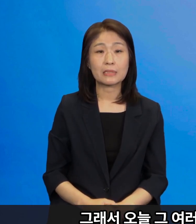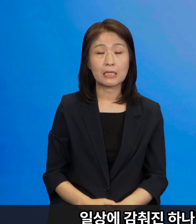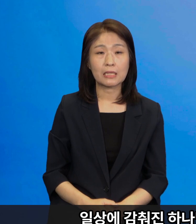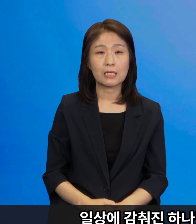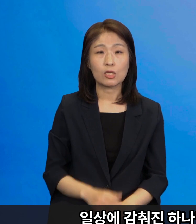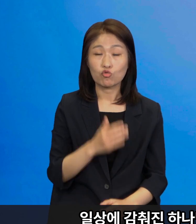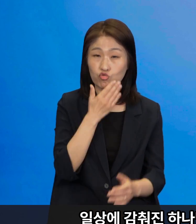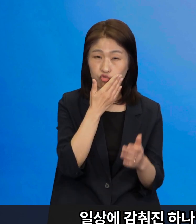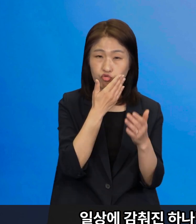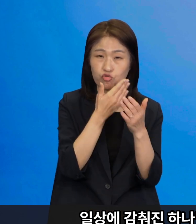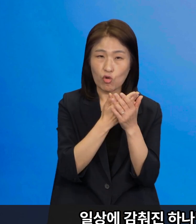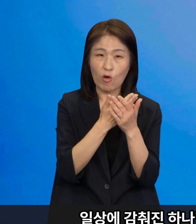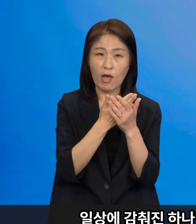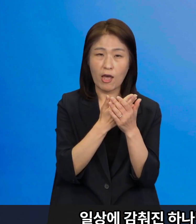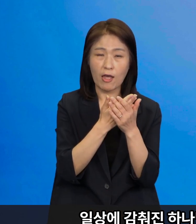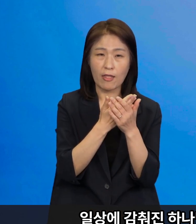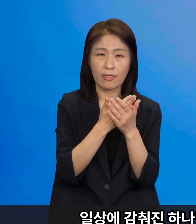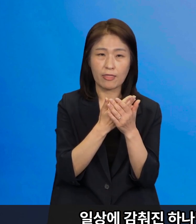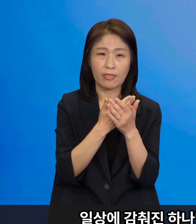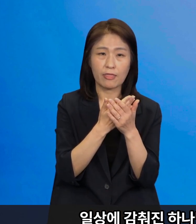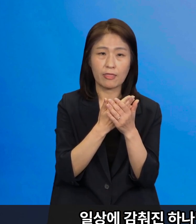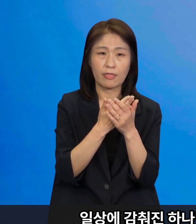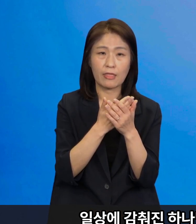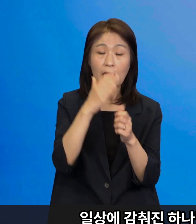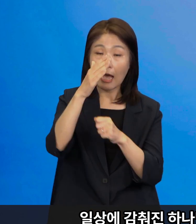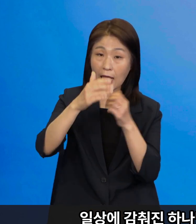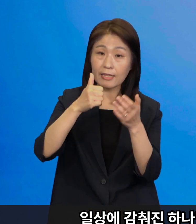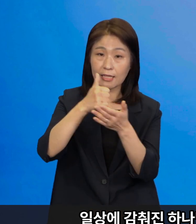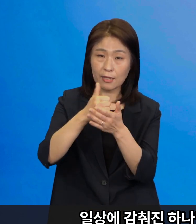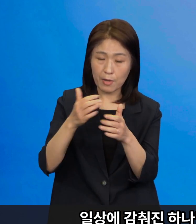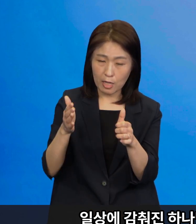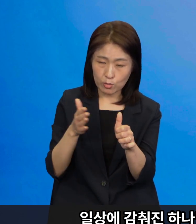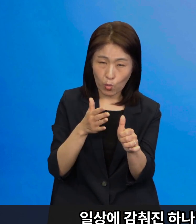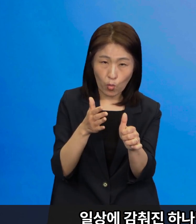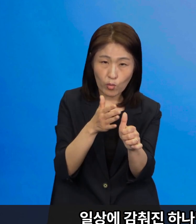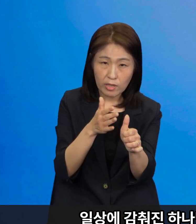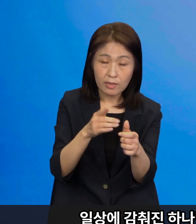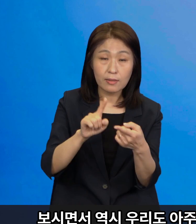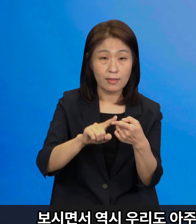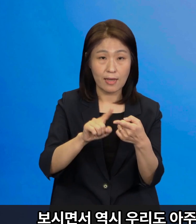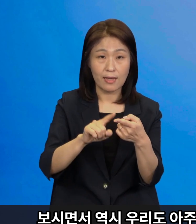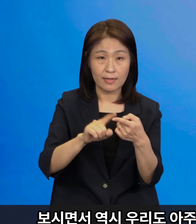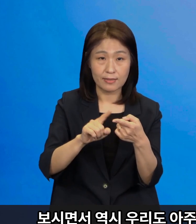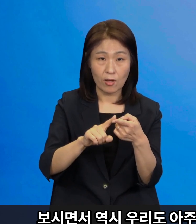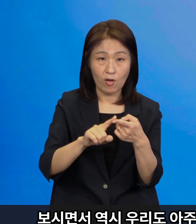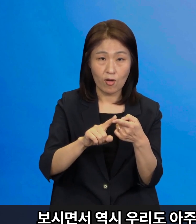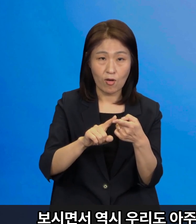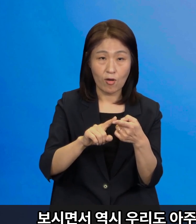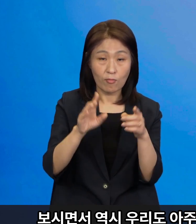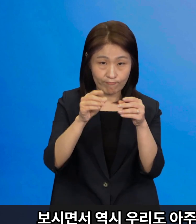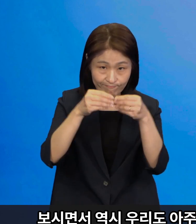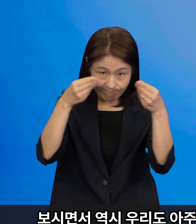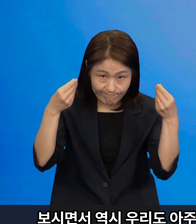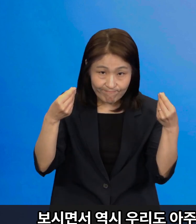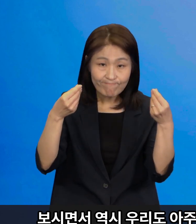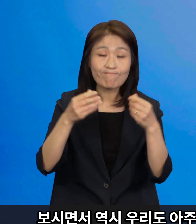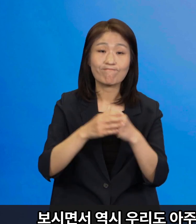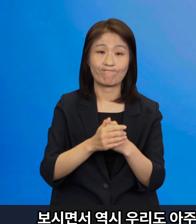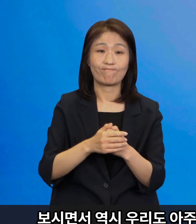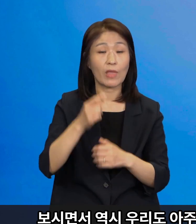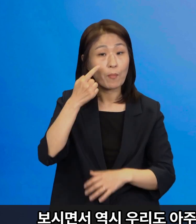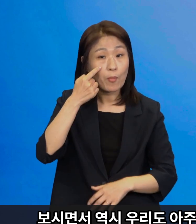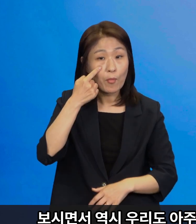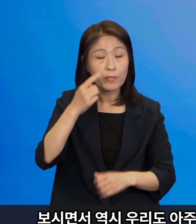핵심적인 일상에 감춰진 하나님의 손길 3가지를 살펴볼 텐데, 보시면서 역시 우리에도